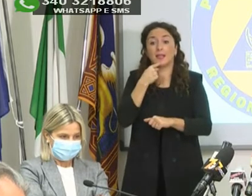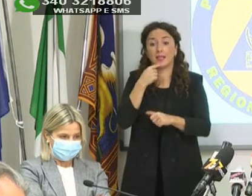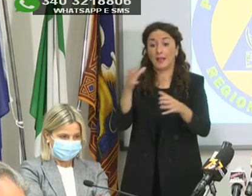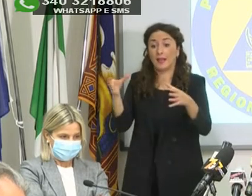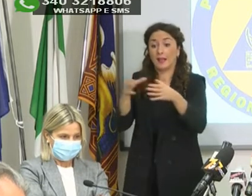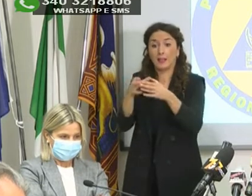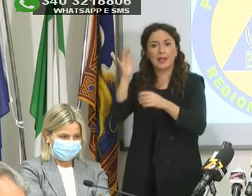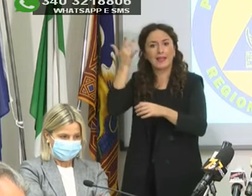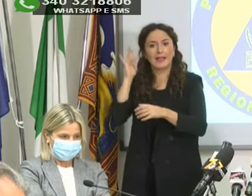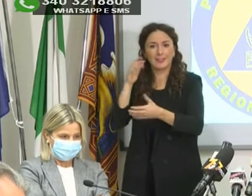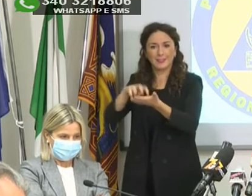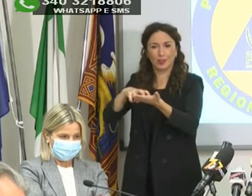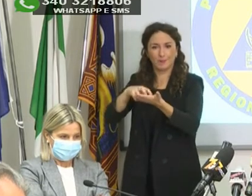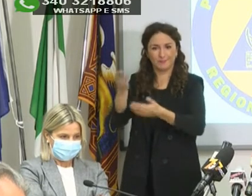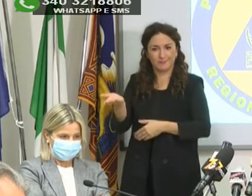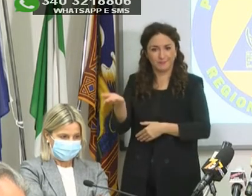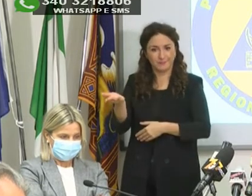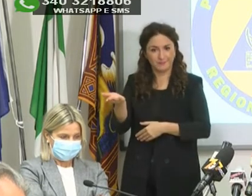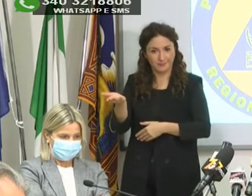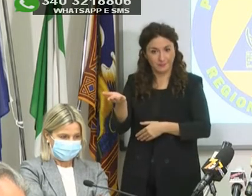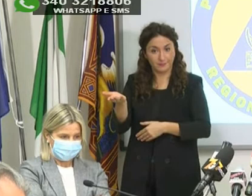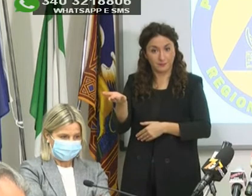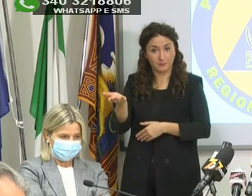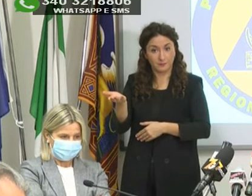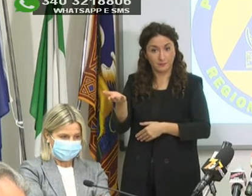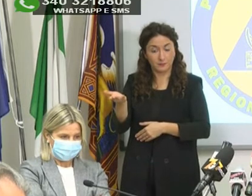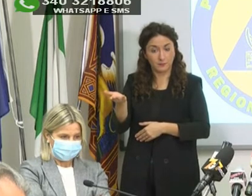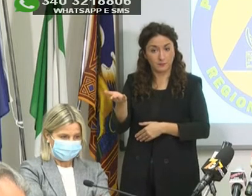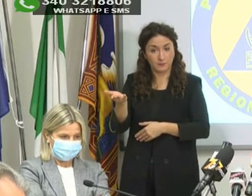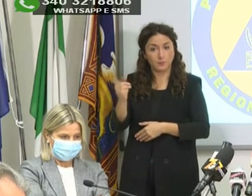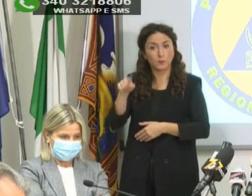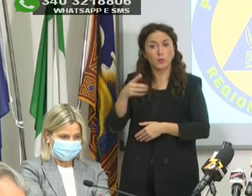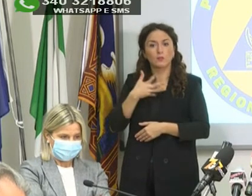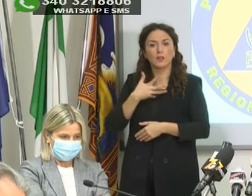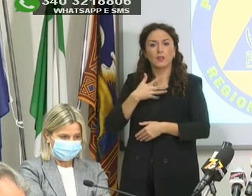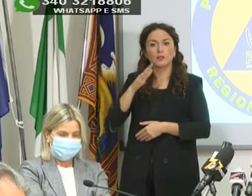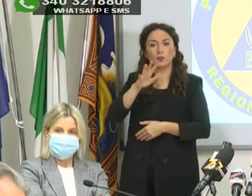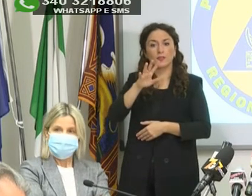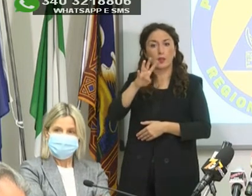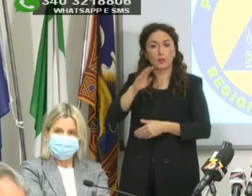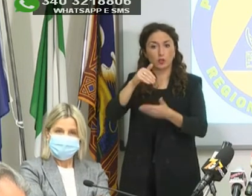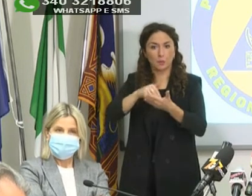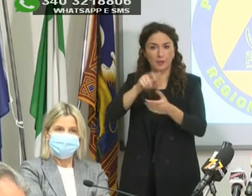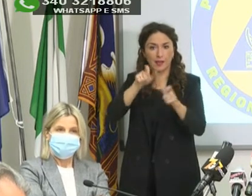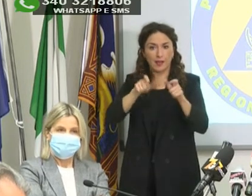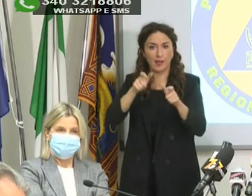a rischio, tra le quali c'è anche, voglio ricordarvi, ci sono anche 54.000